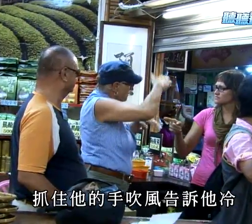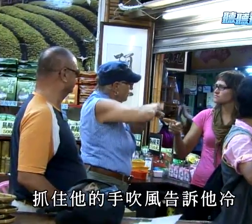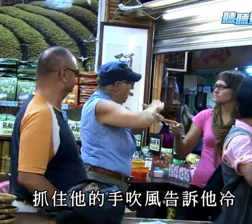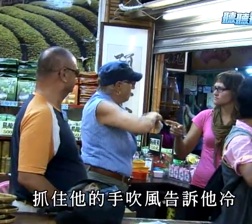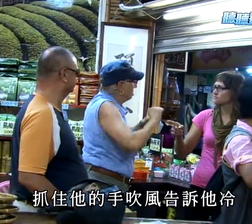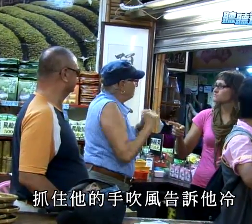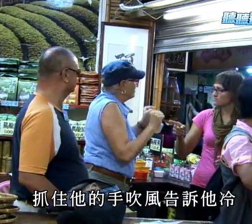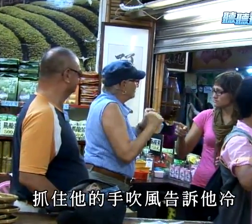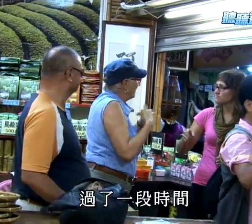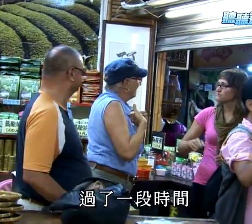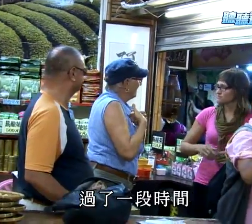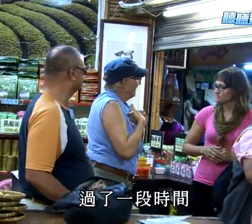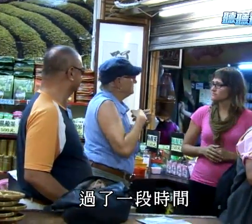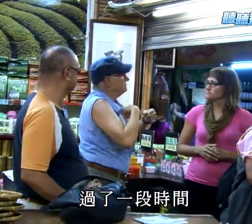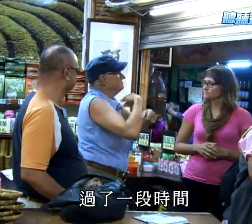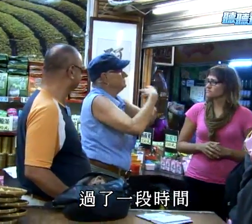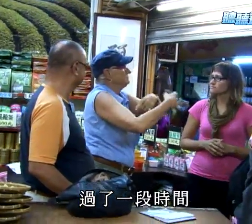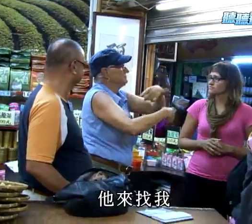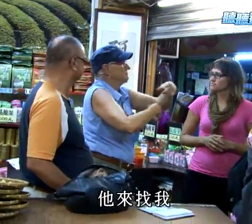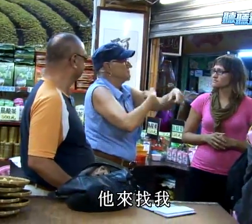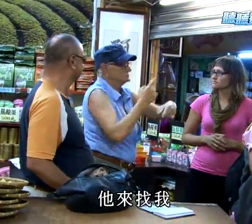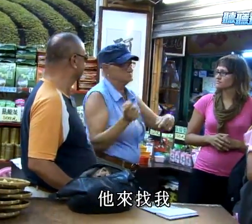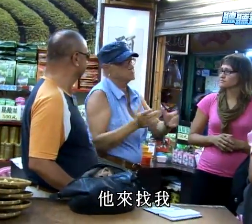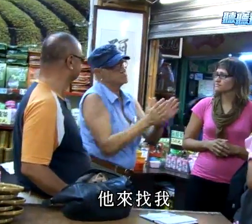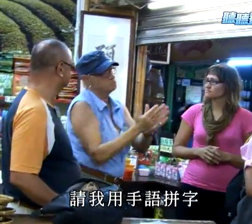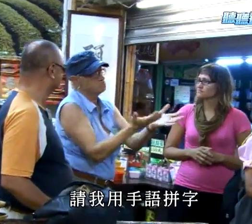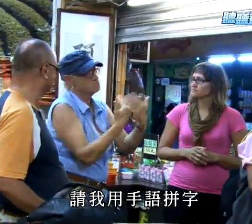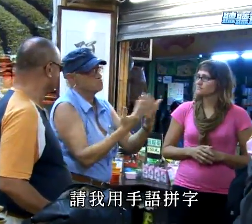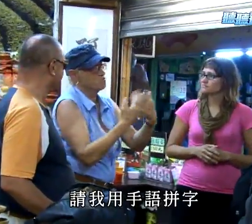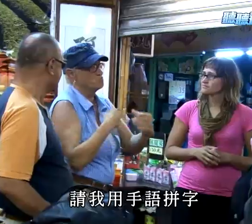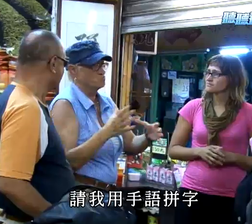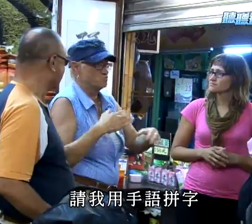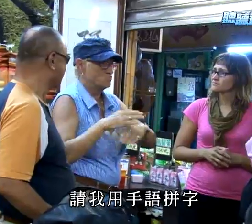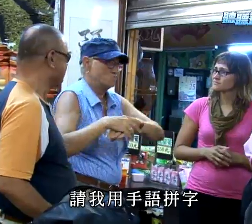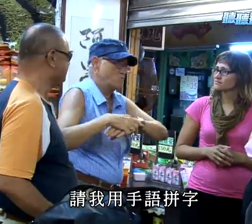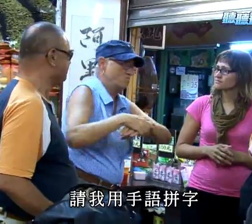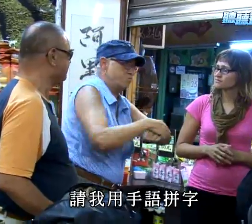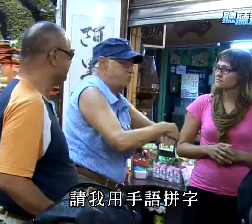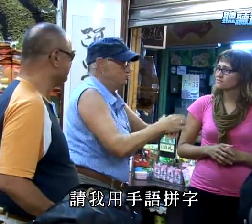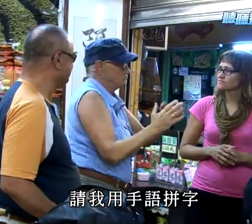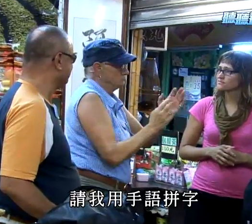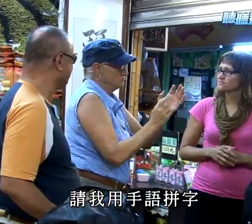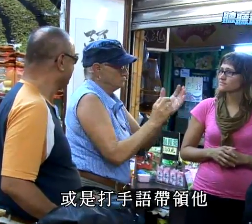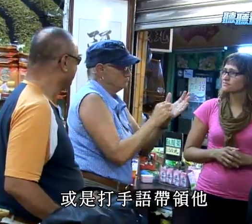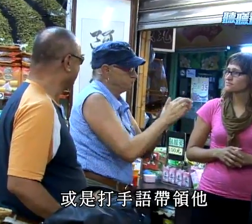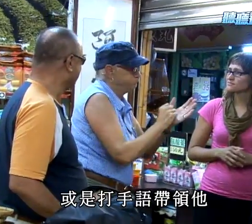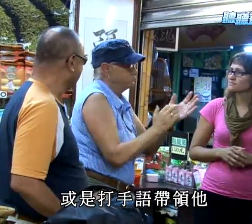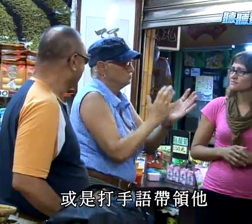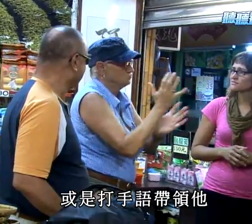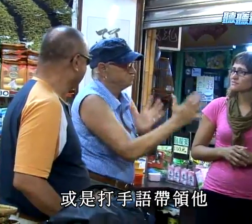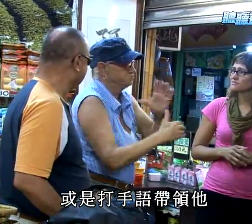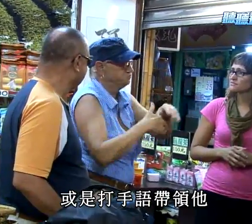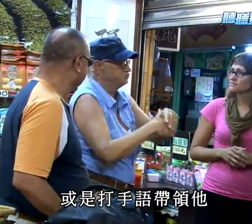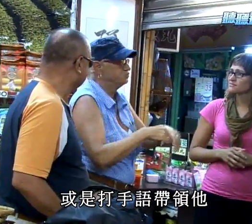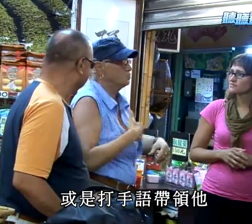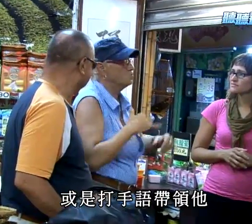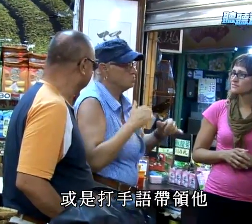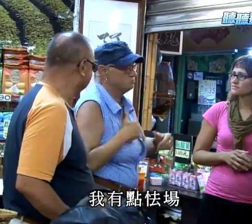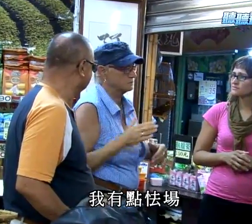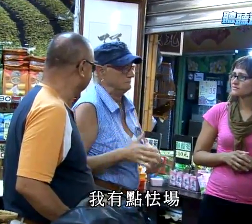冷。过了一段时间，他来找我，请我用手语拼字或是打手语带领他，但我有点